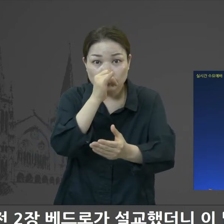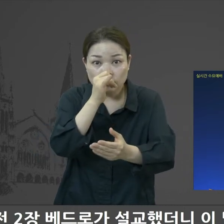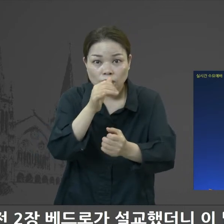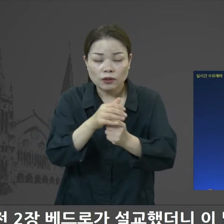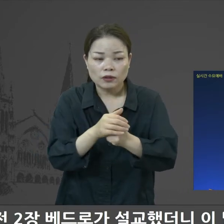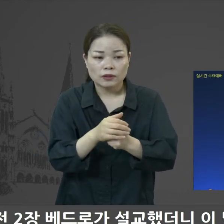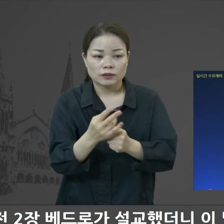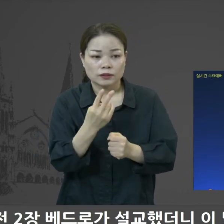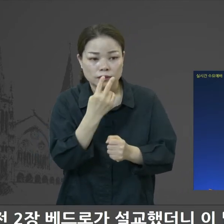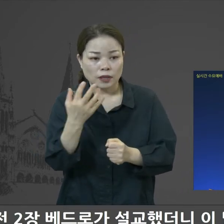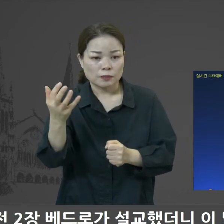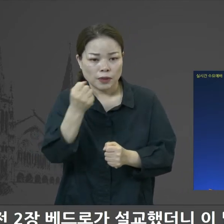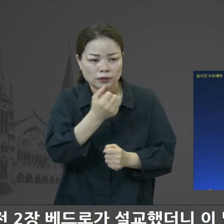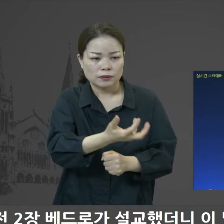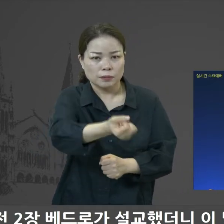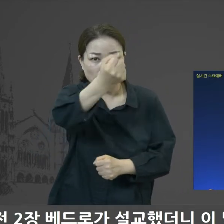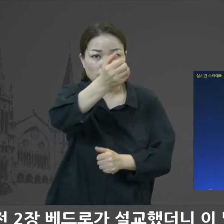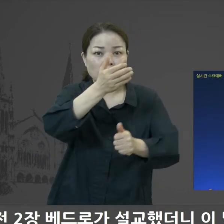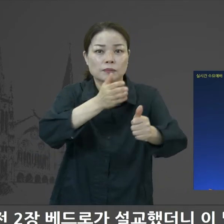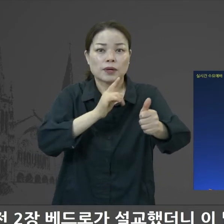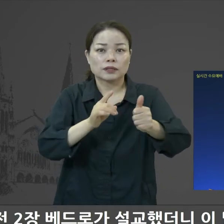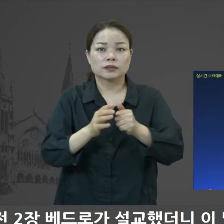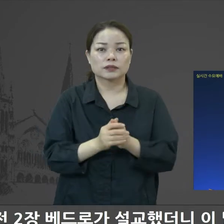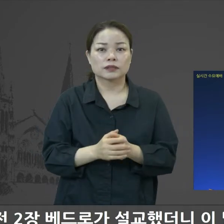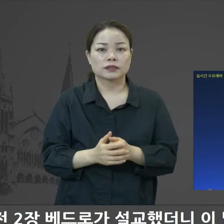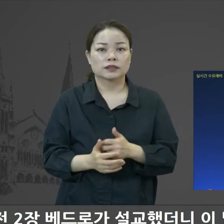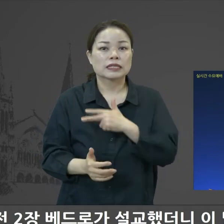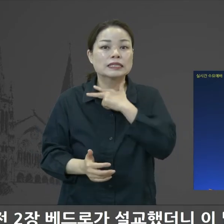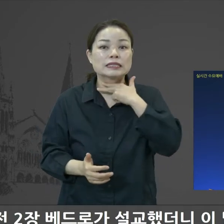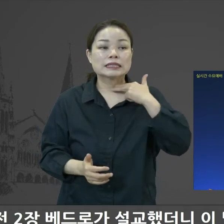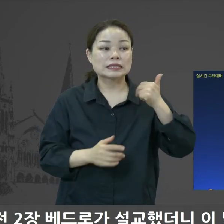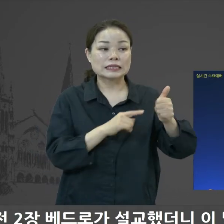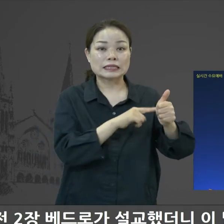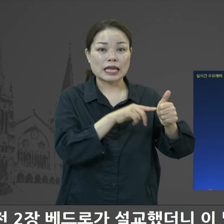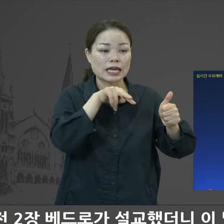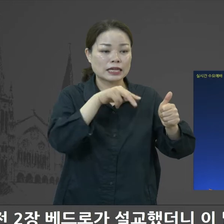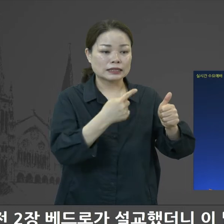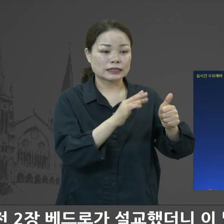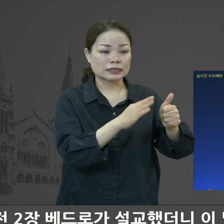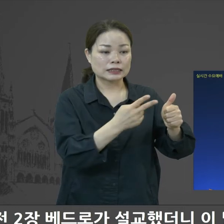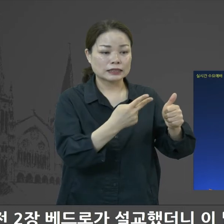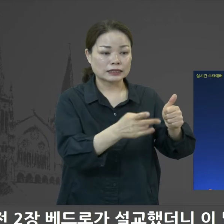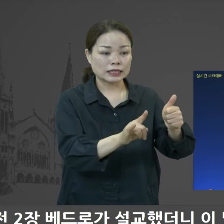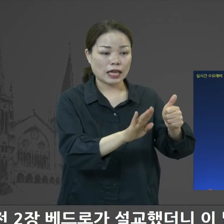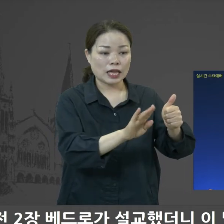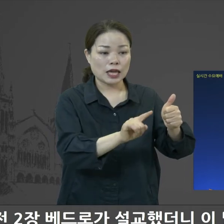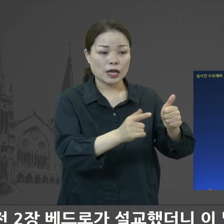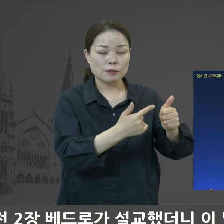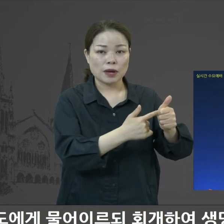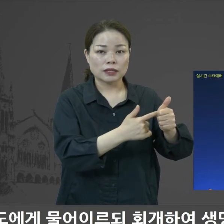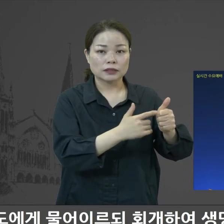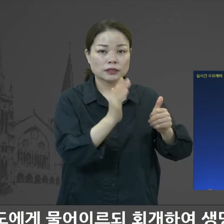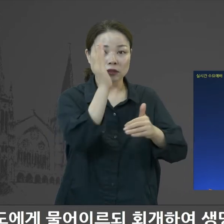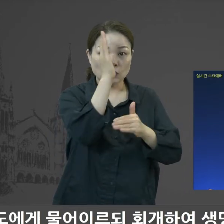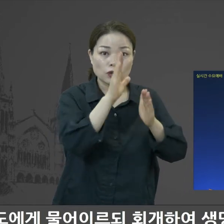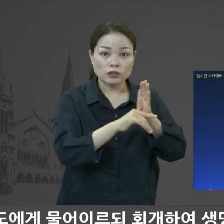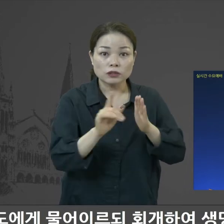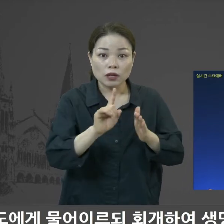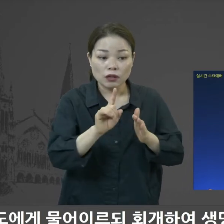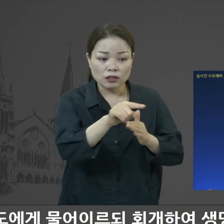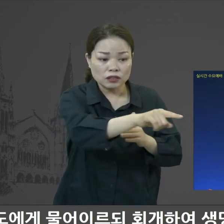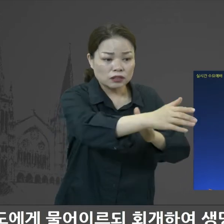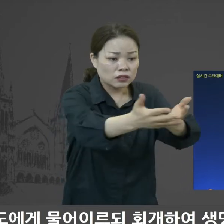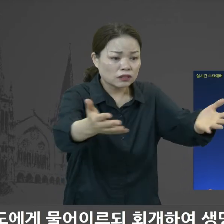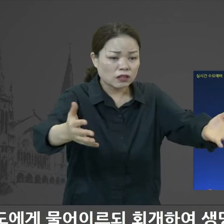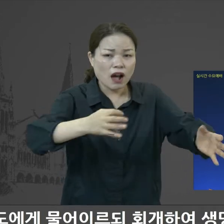생명을 얻으라라고 이렇게 이야기했는데, 스데반이 설교했었던 이후 7장에서는 어떤 일이 일어나죠?